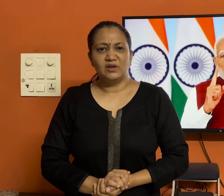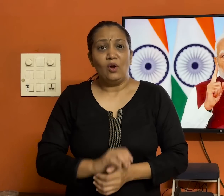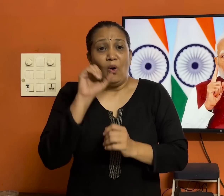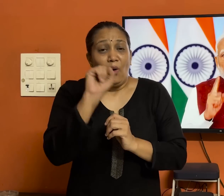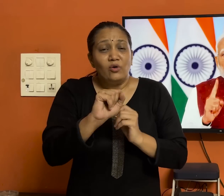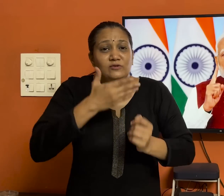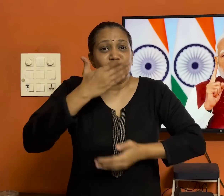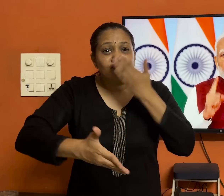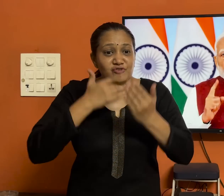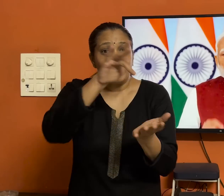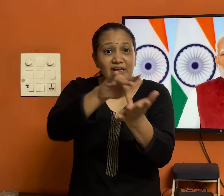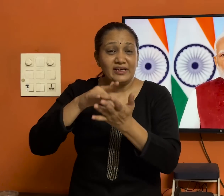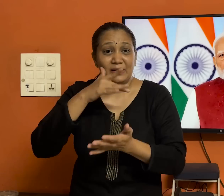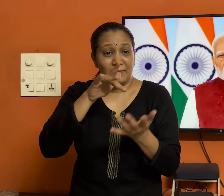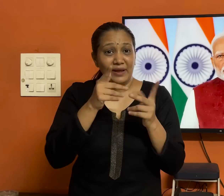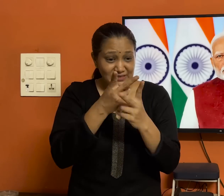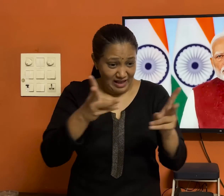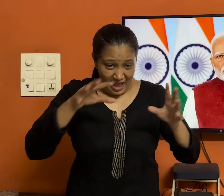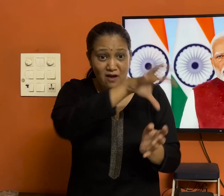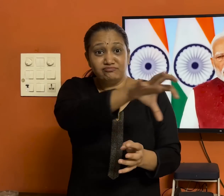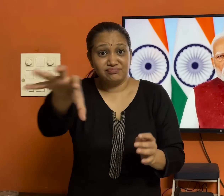उनके ट्रेनिंग सेंटर पर